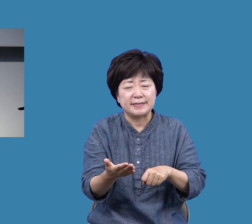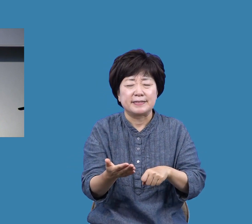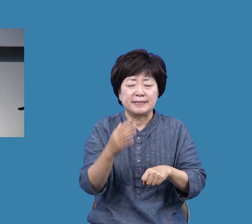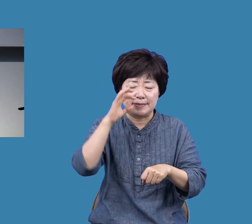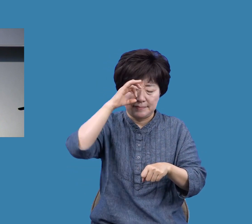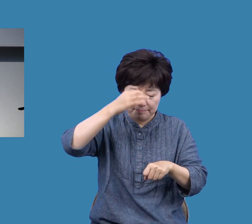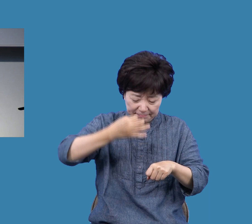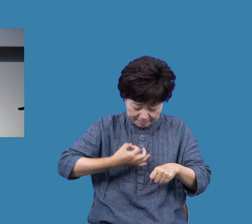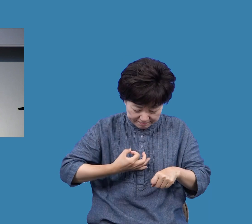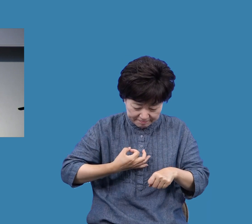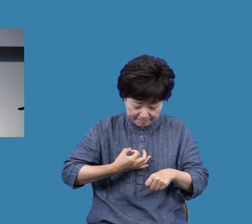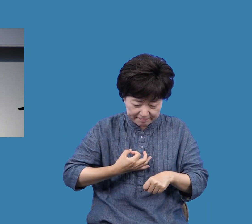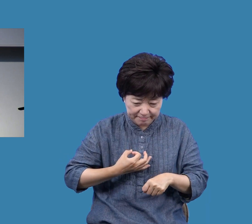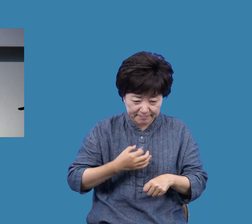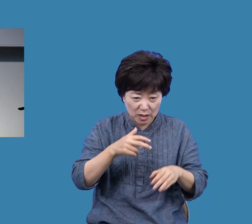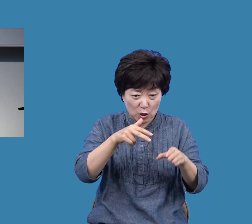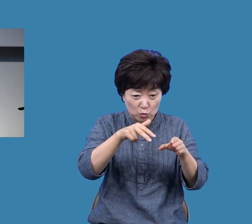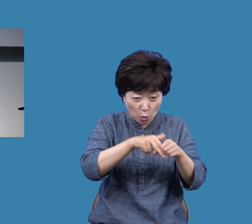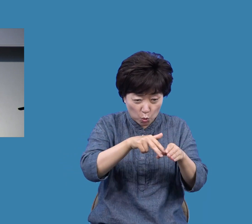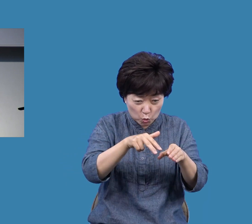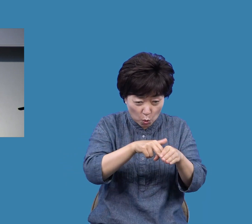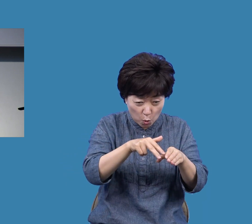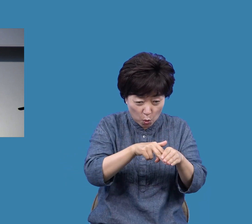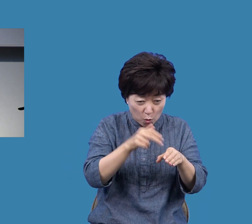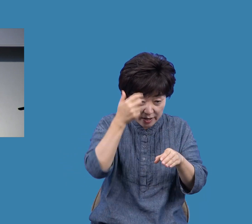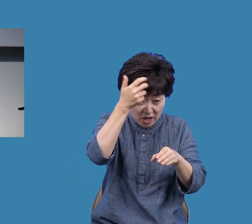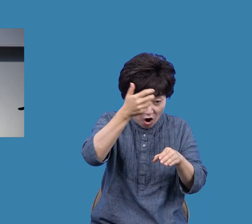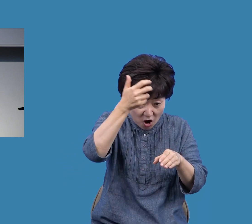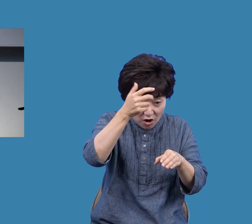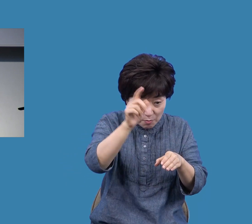하는 건 뭐냐면 결국 익숙함이에요.